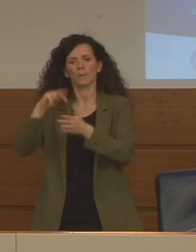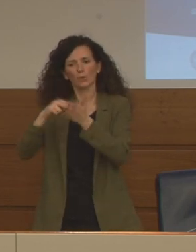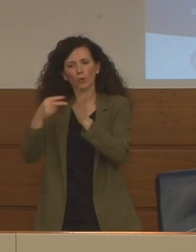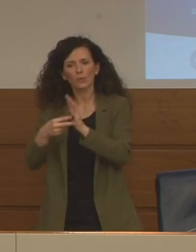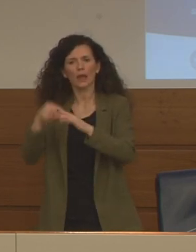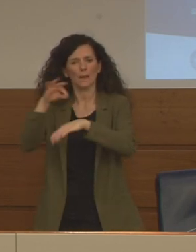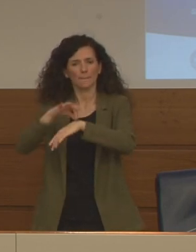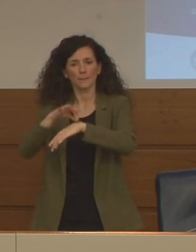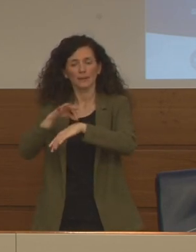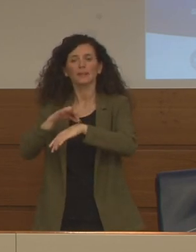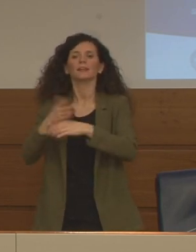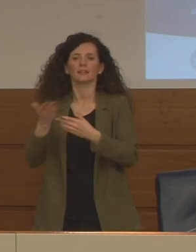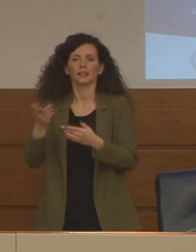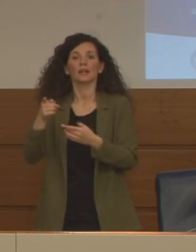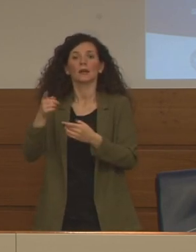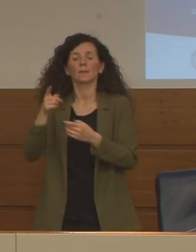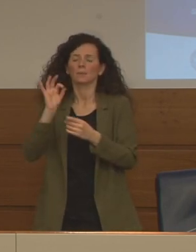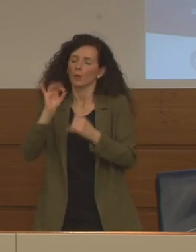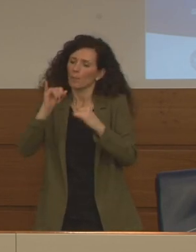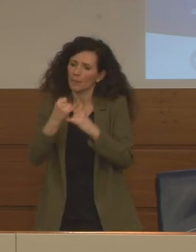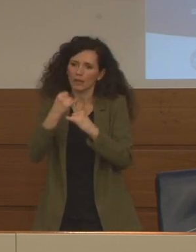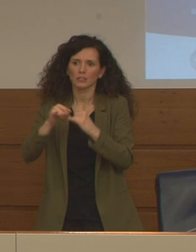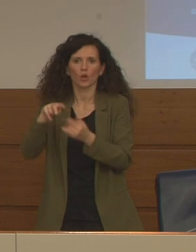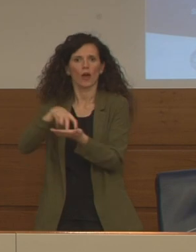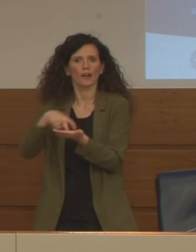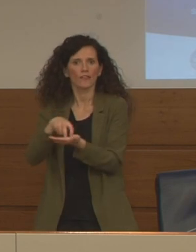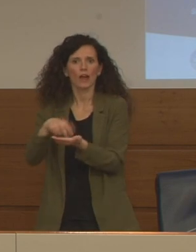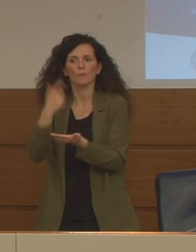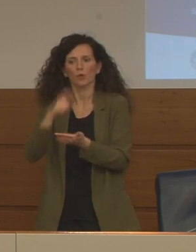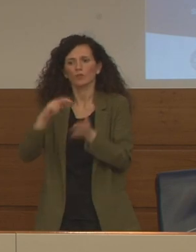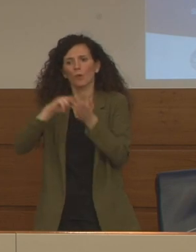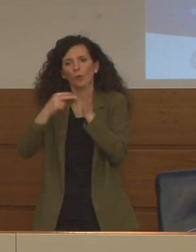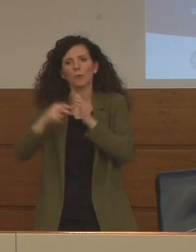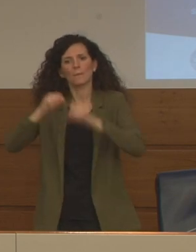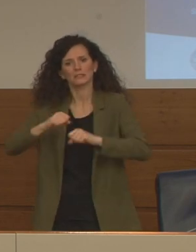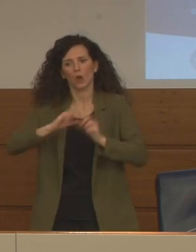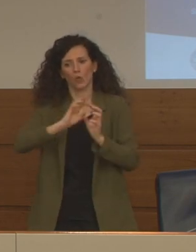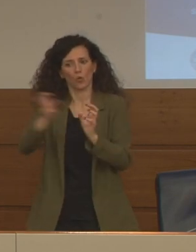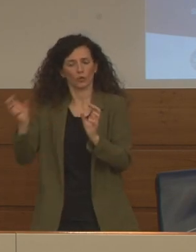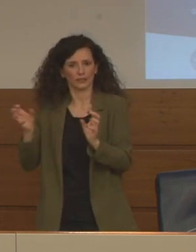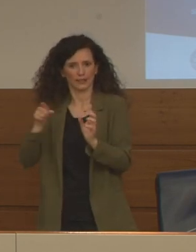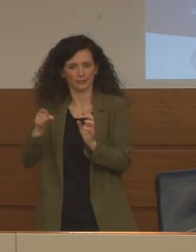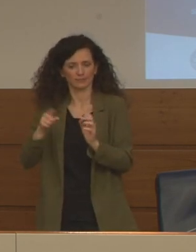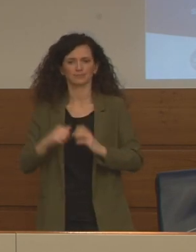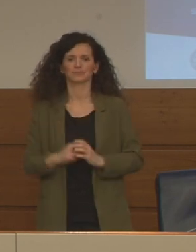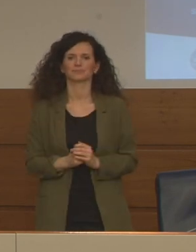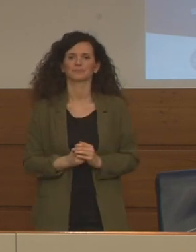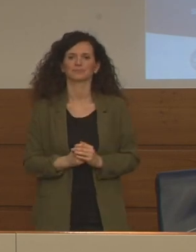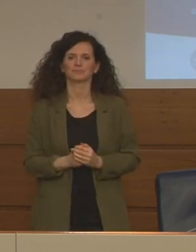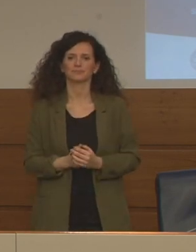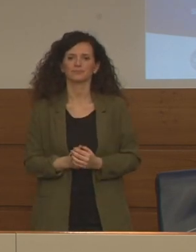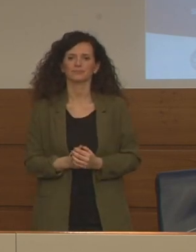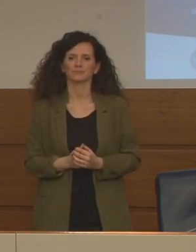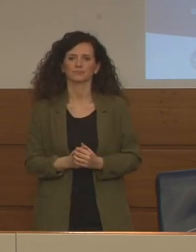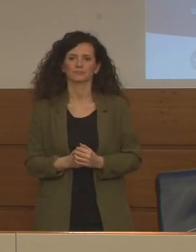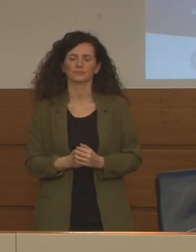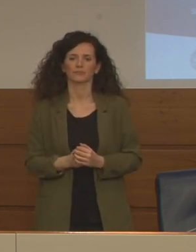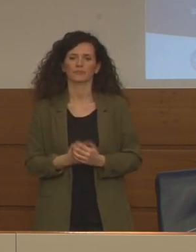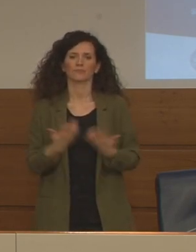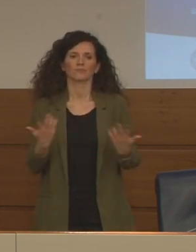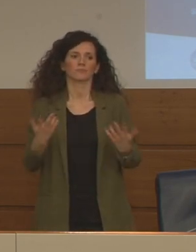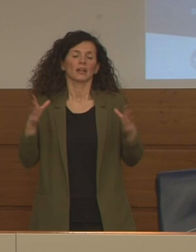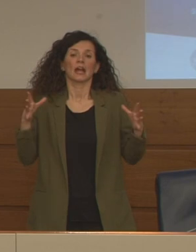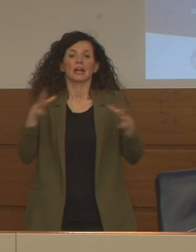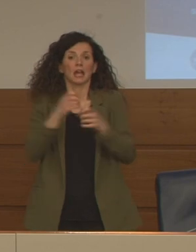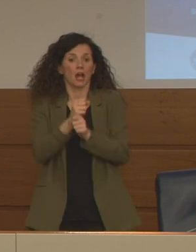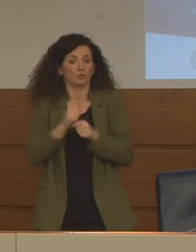particolarmente fragili perché affetto da a perché affette da questo tipo di patologia il quadro quindi per riassumere e